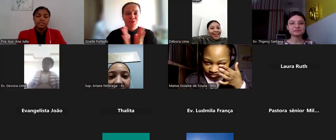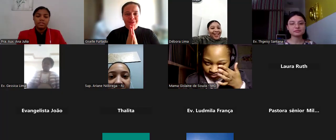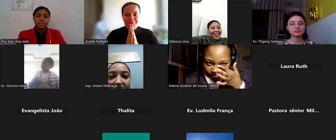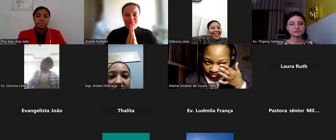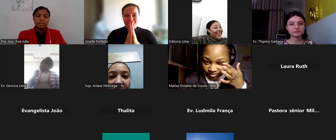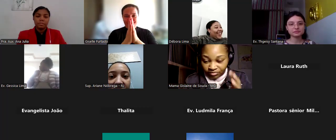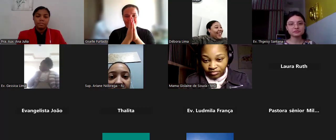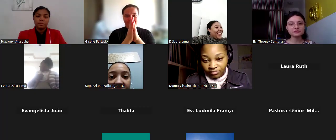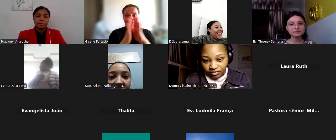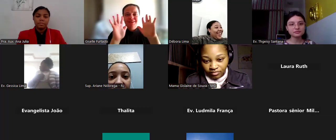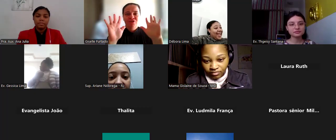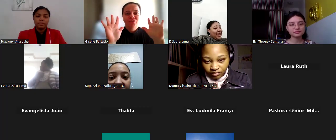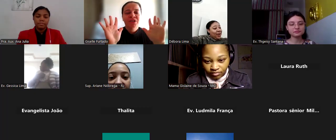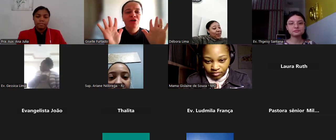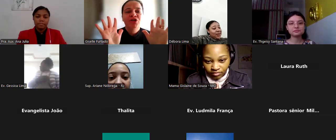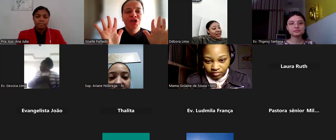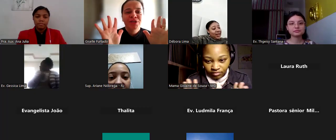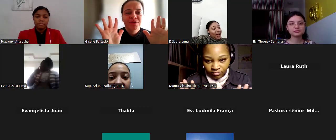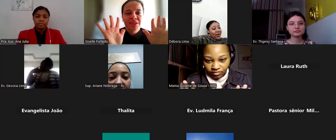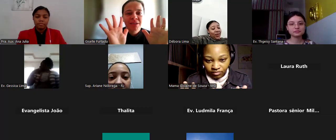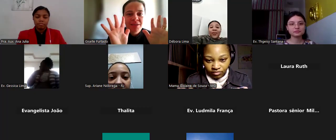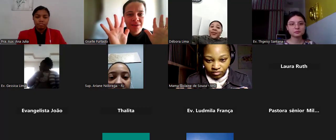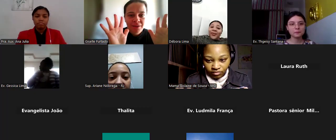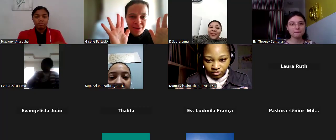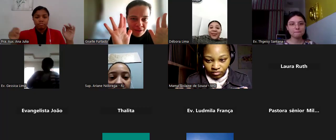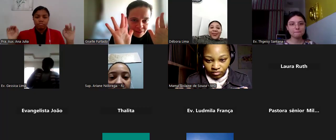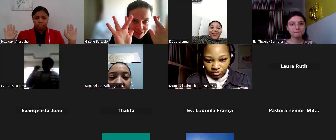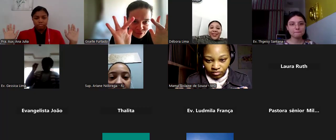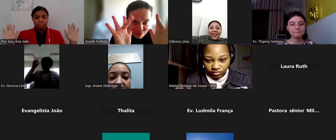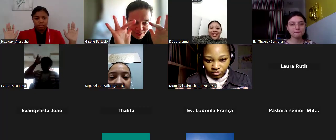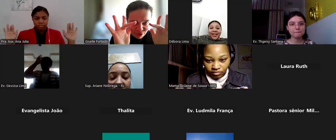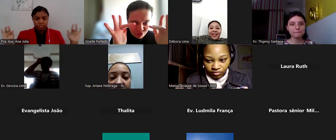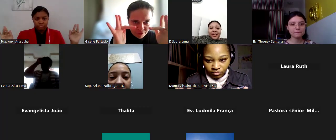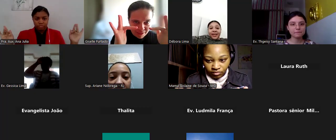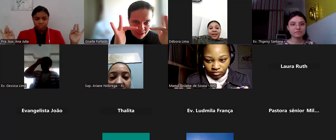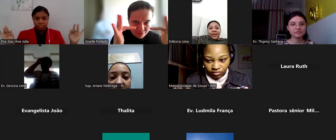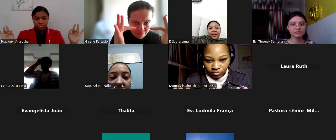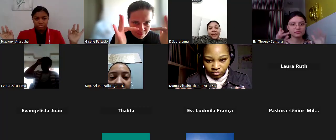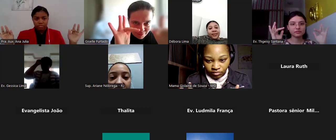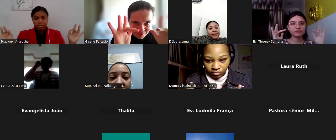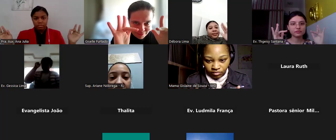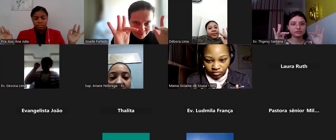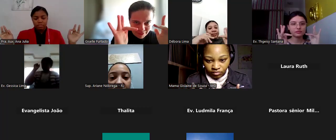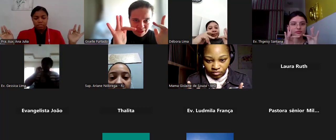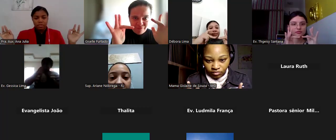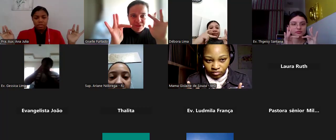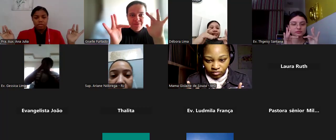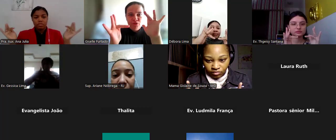Jesus. O sinal de Jesus é esse aqui. Dedos médios deitados e você vai tocar